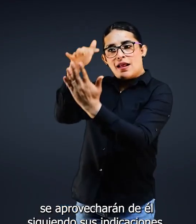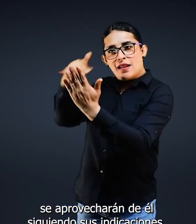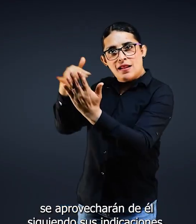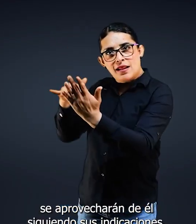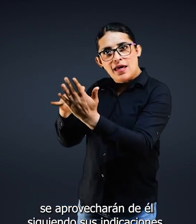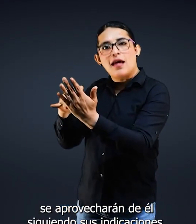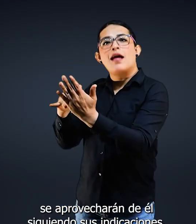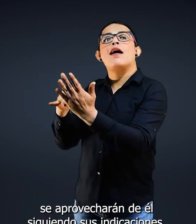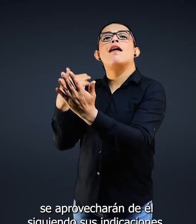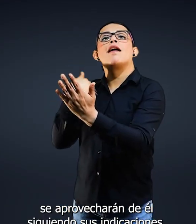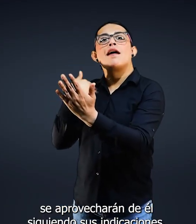siguiendo sus indicaciones.